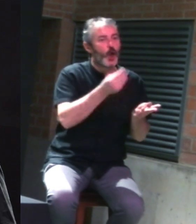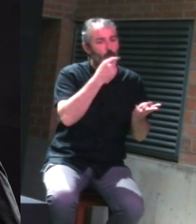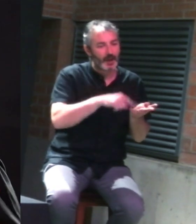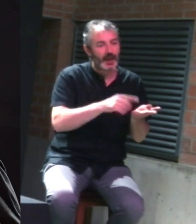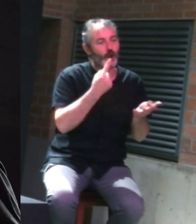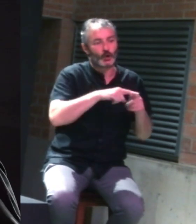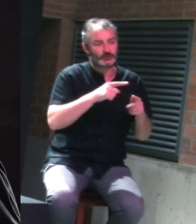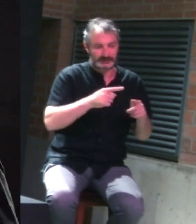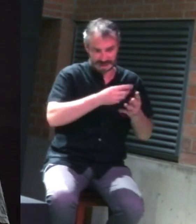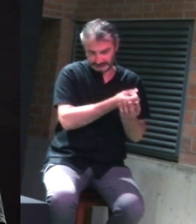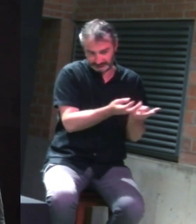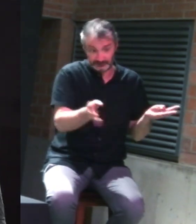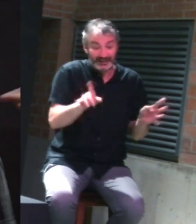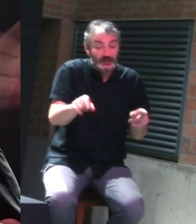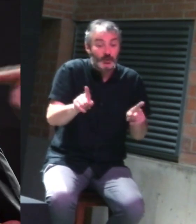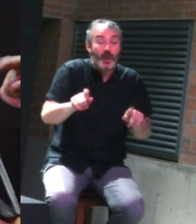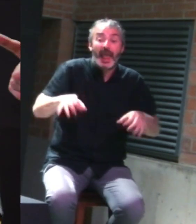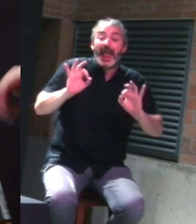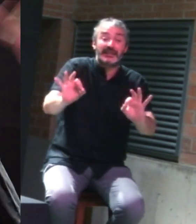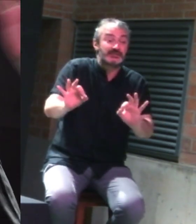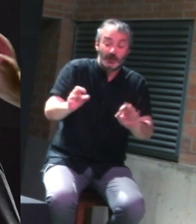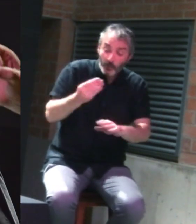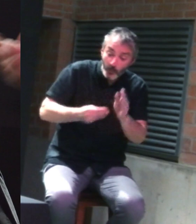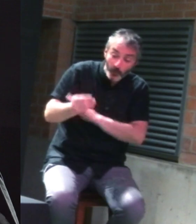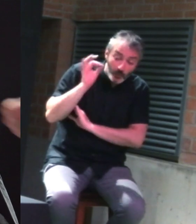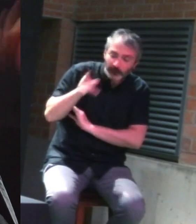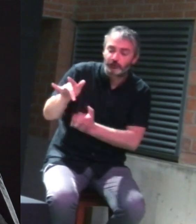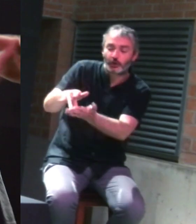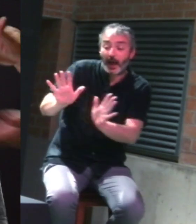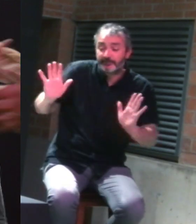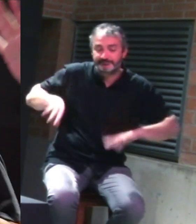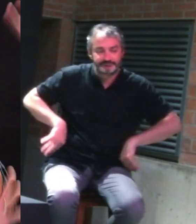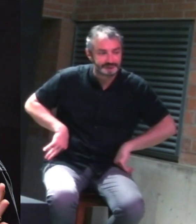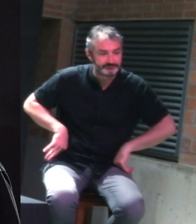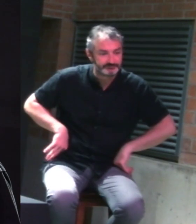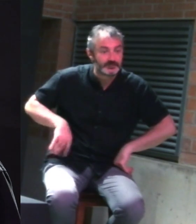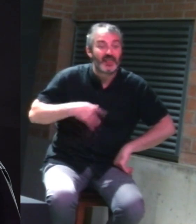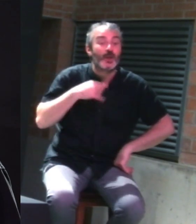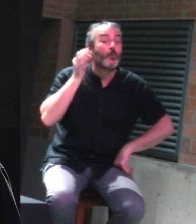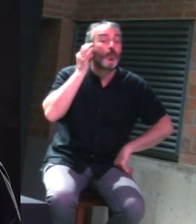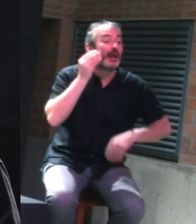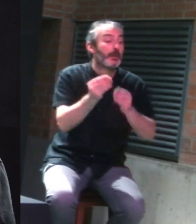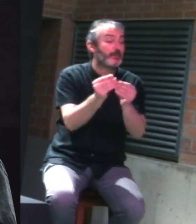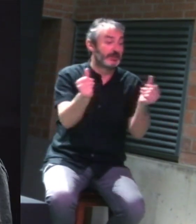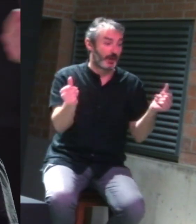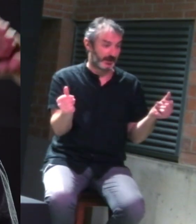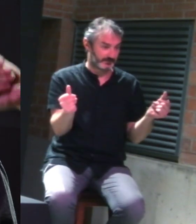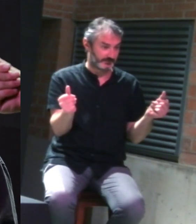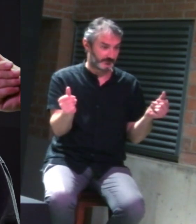algo natural, que las mujeres lo hacían por el hecho de ser mujeres, se invisibilizaba,